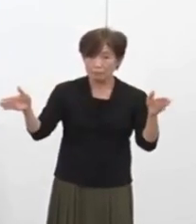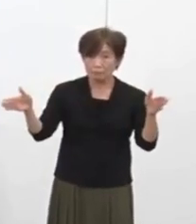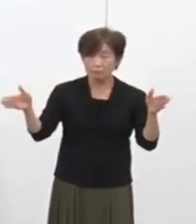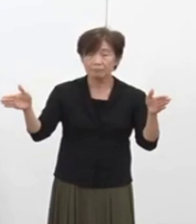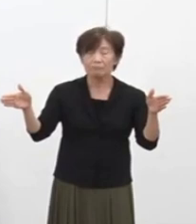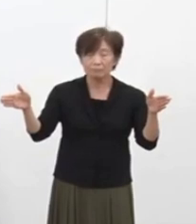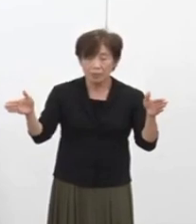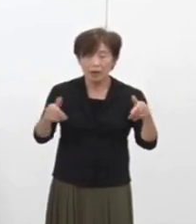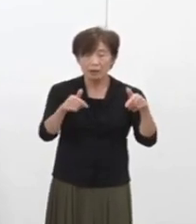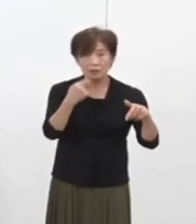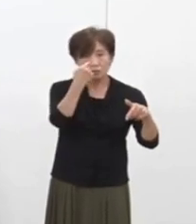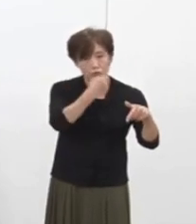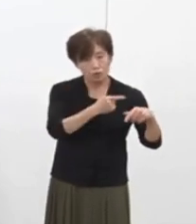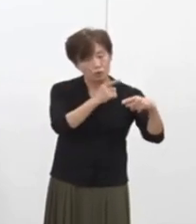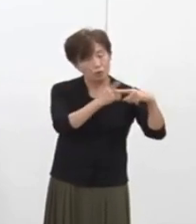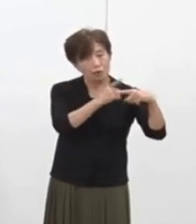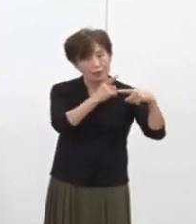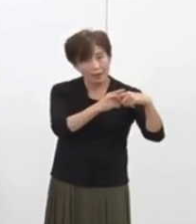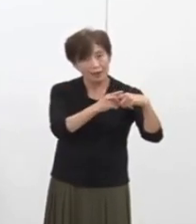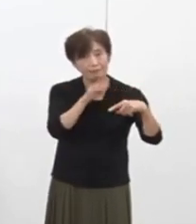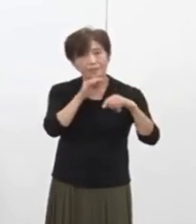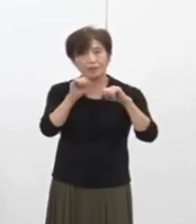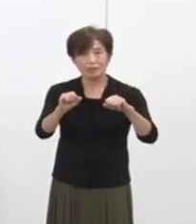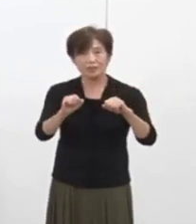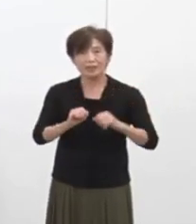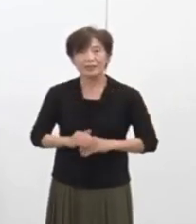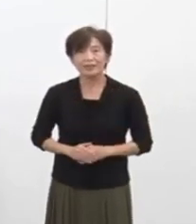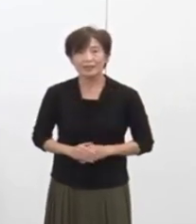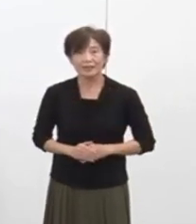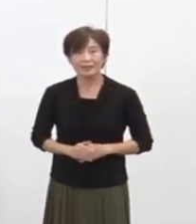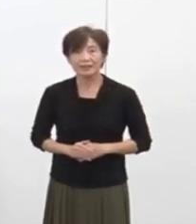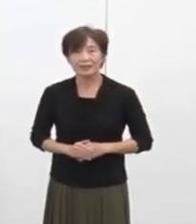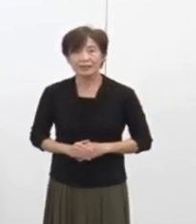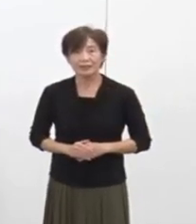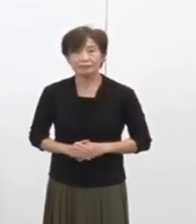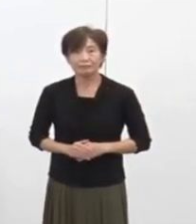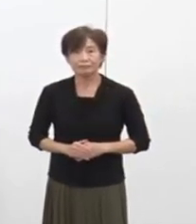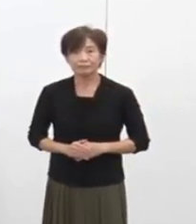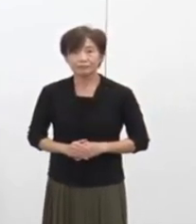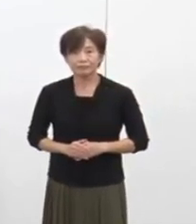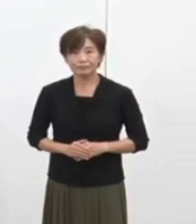波西口交差点において実施をいたします。